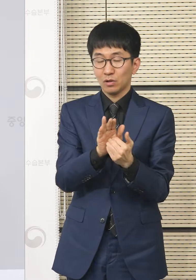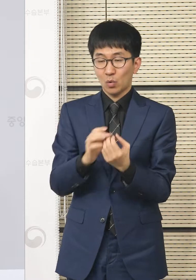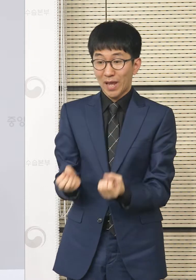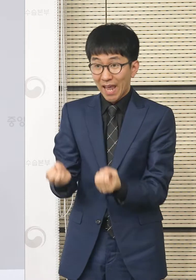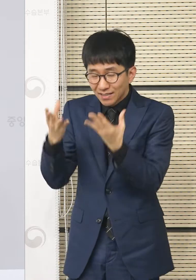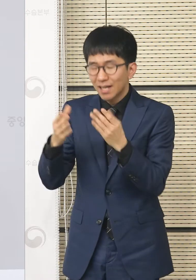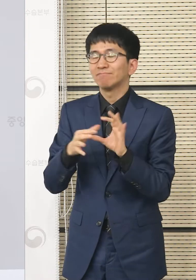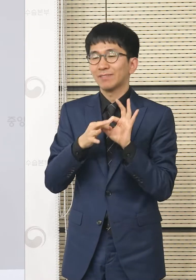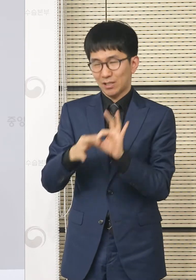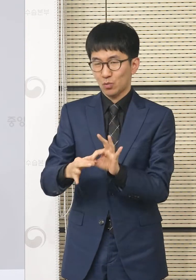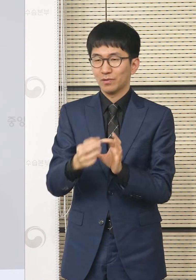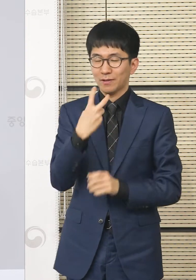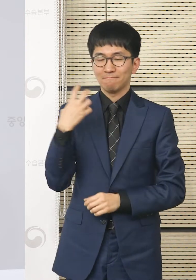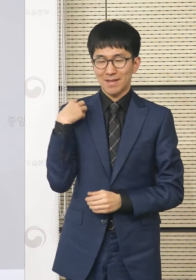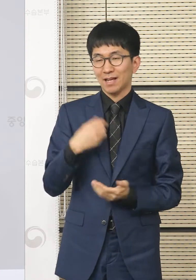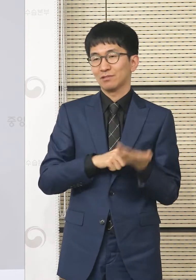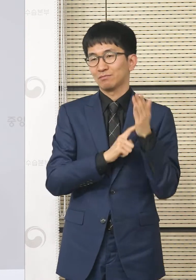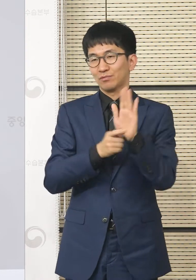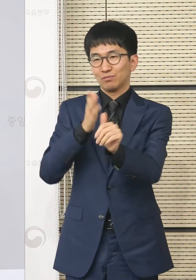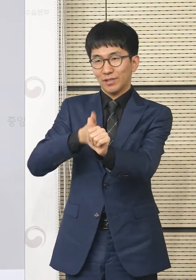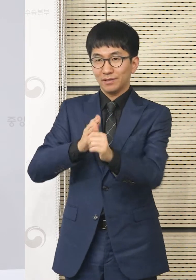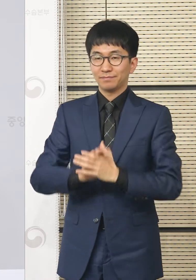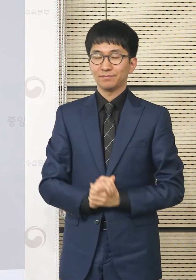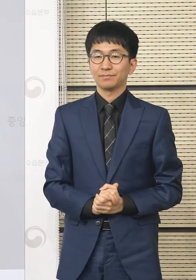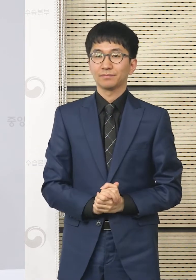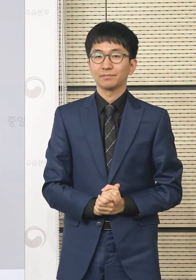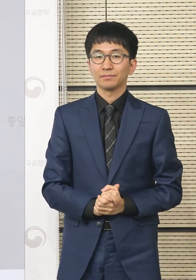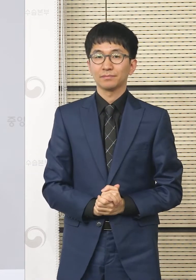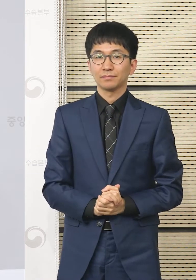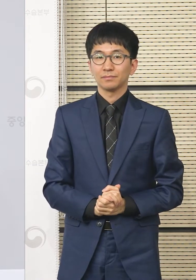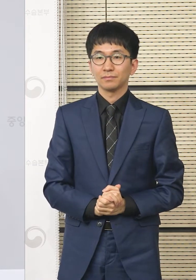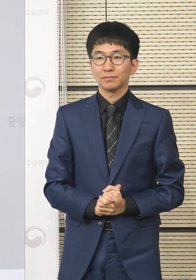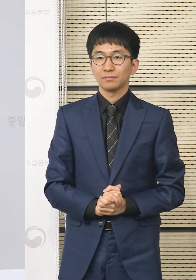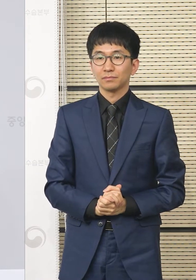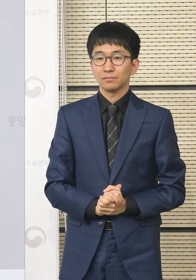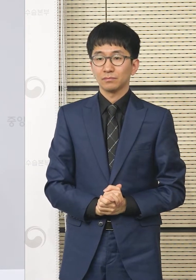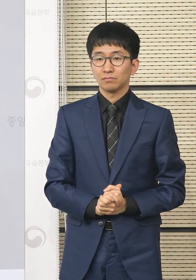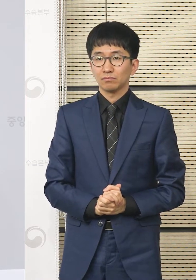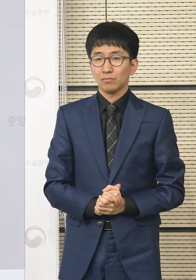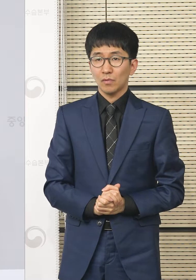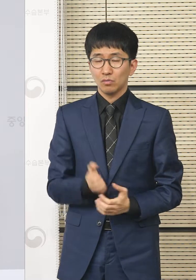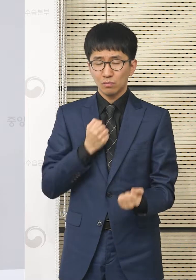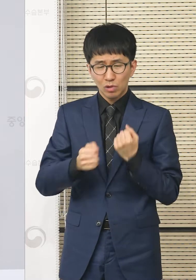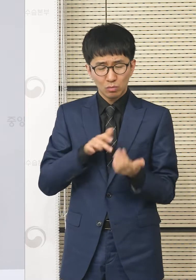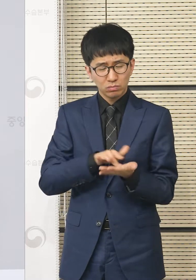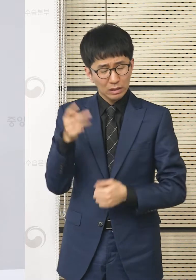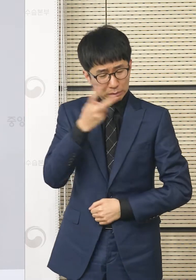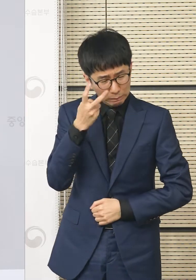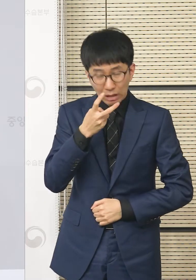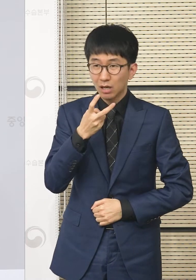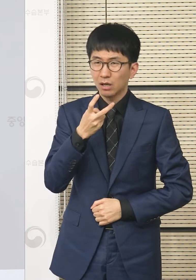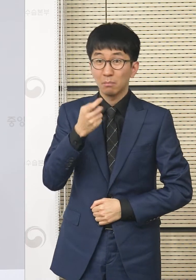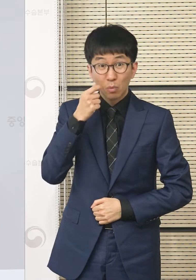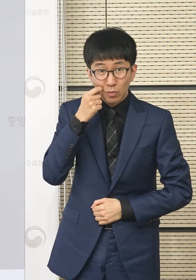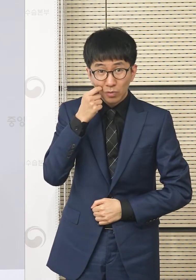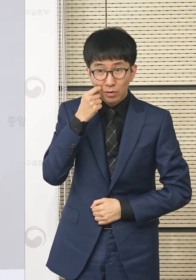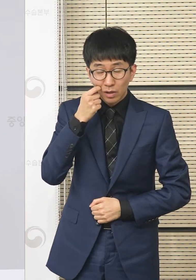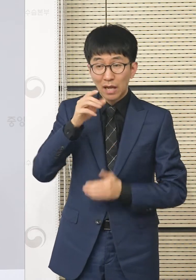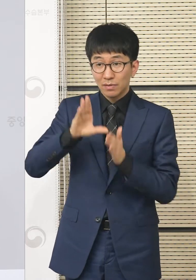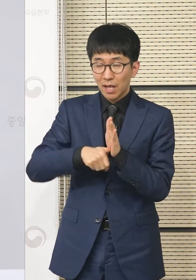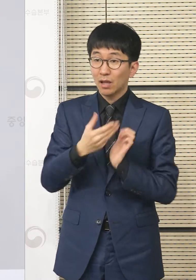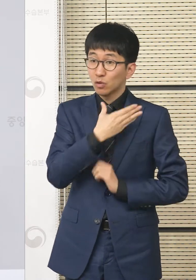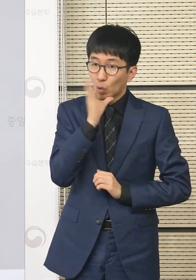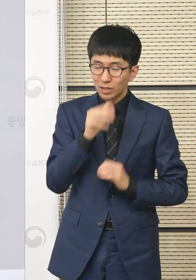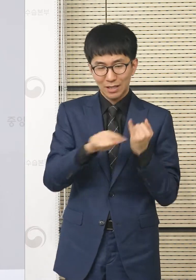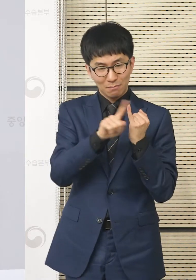병행하면서 집단행사를 추진할 것을 권고합니다. 다만 방역 조치가 곤란한 여건에서